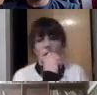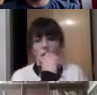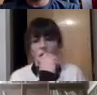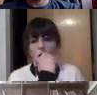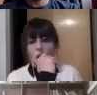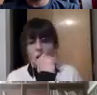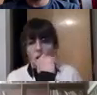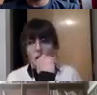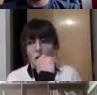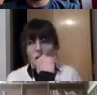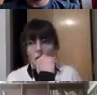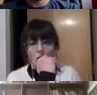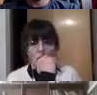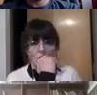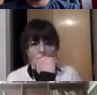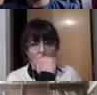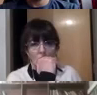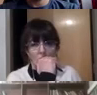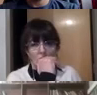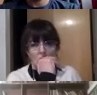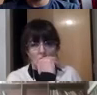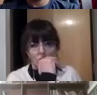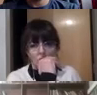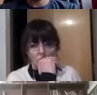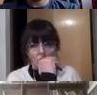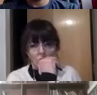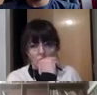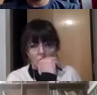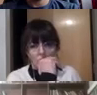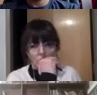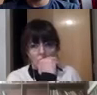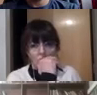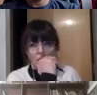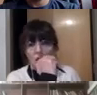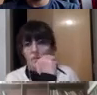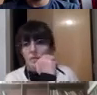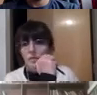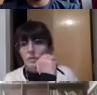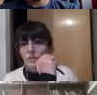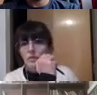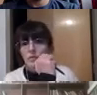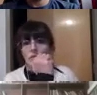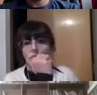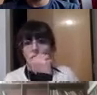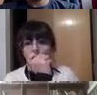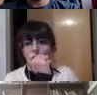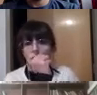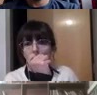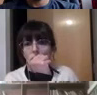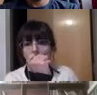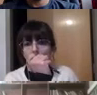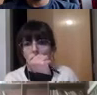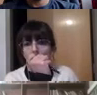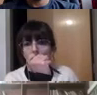la manera como ustedes logran clasificar a los participantes como hablantes fluidos.